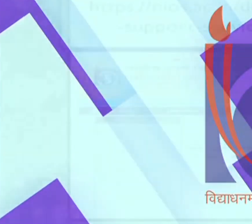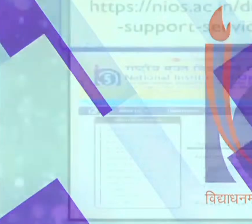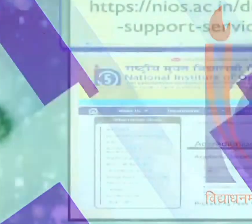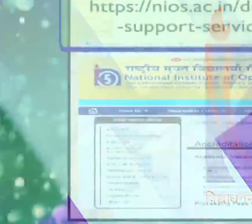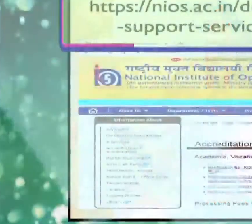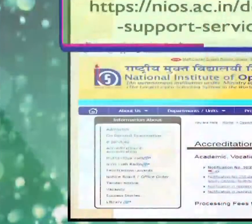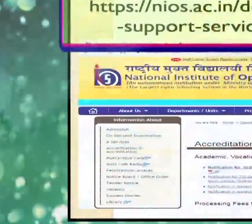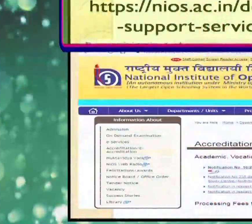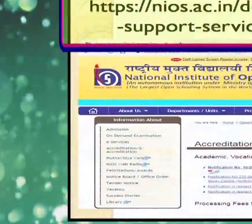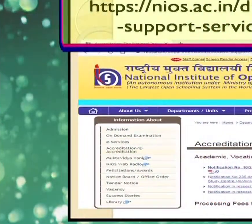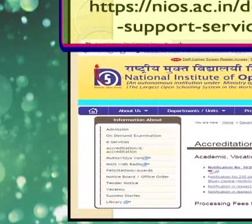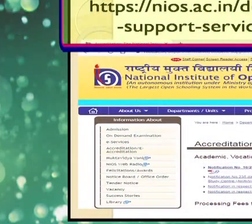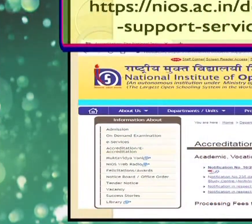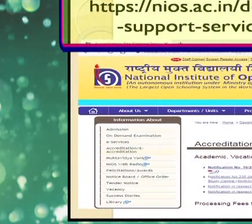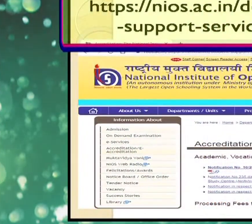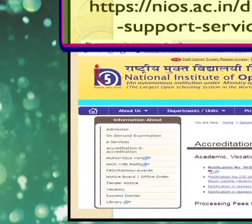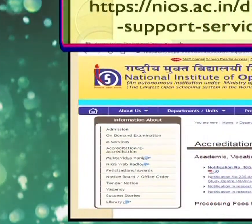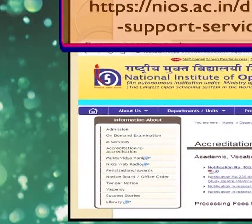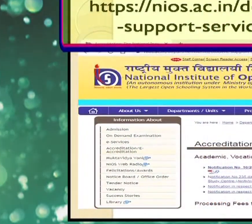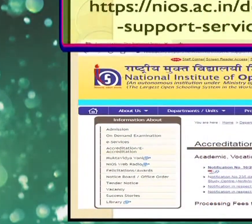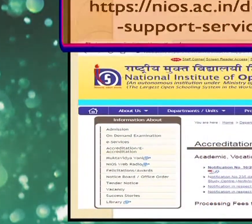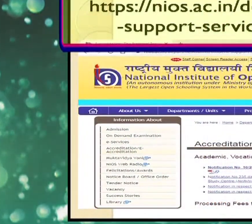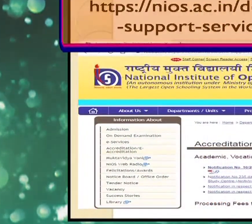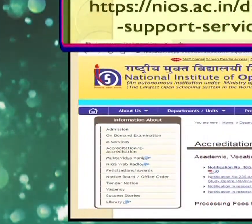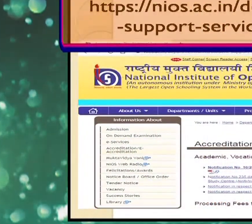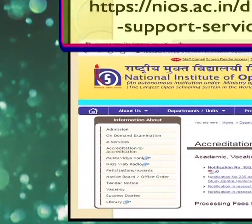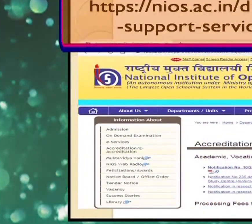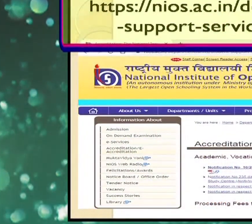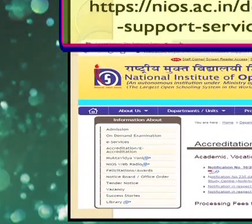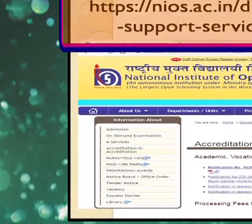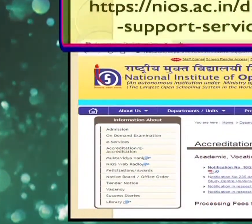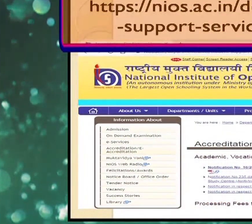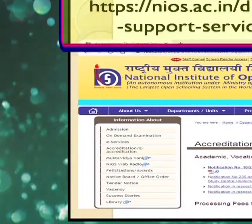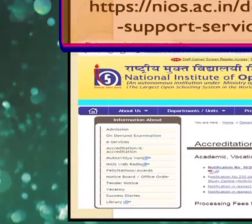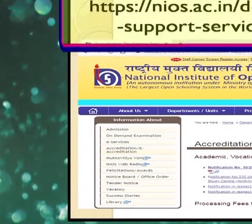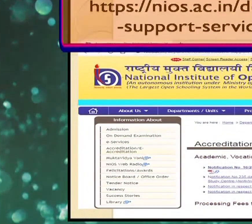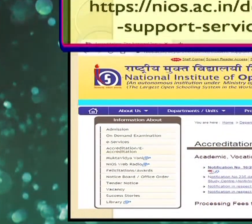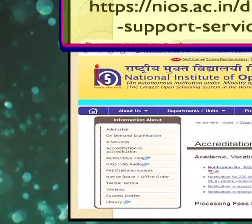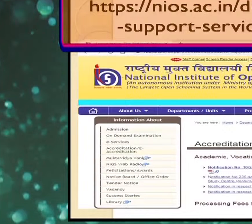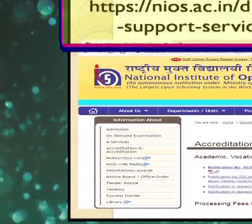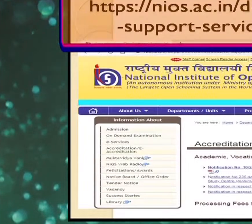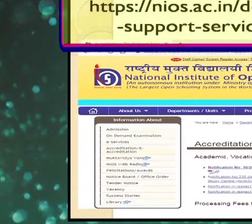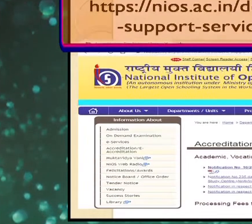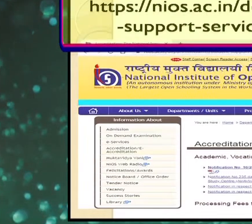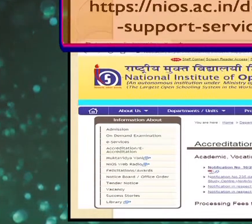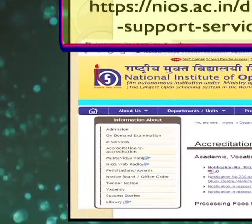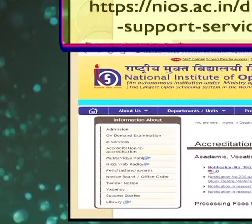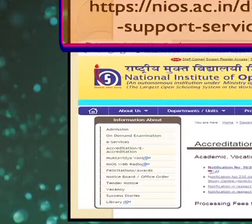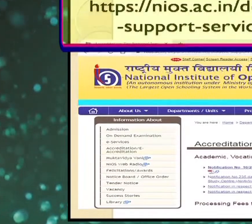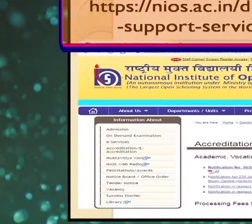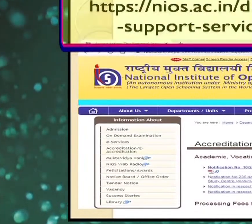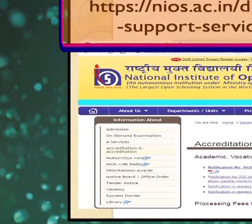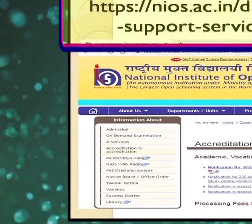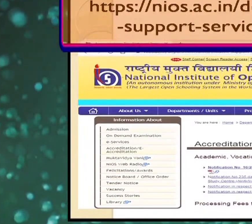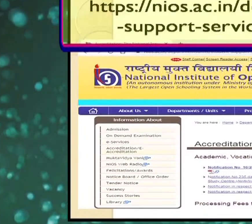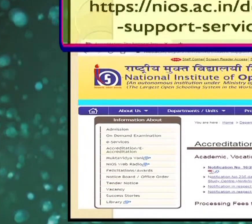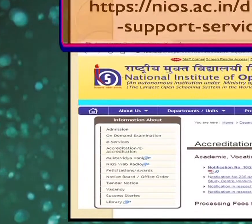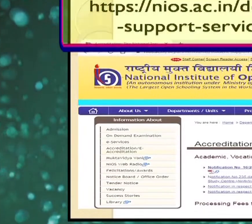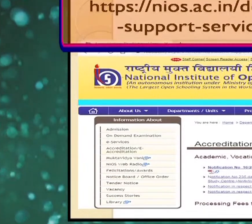मान्यता प्राप्त करने के लिए संस्थाओं से आवेदन आमंत्रित किए जाते हैं। मान्यता प्रक्रिया, मानदंड और शुल्क आदि की